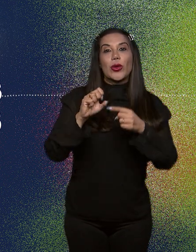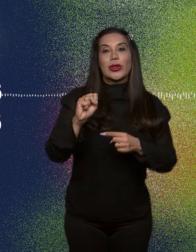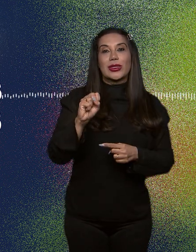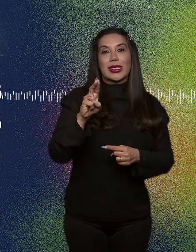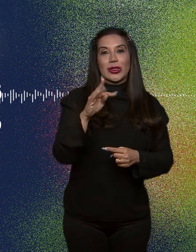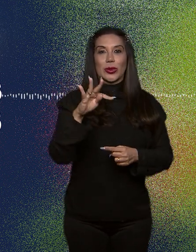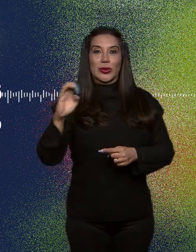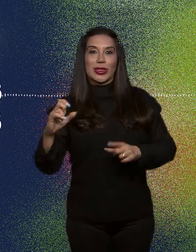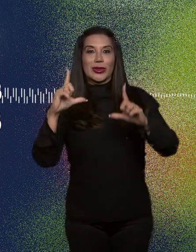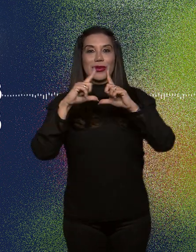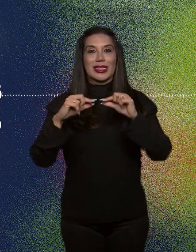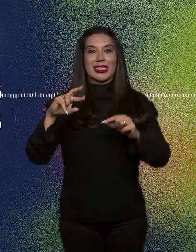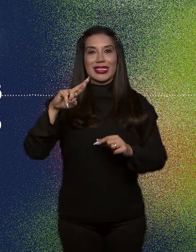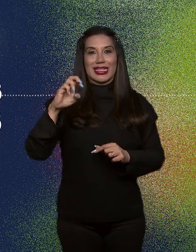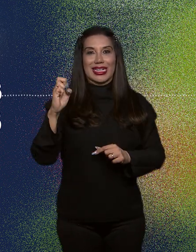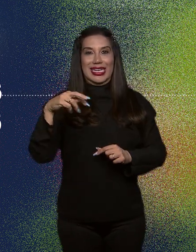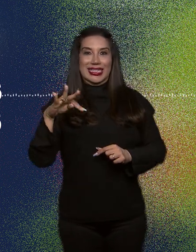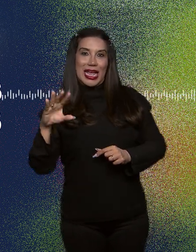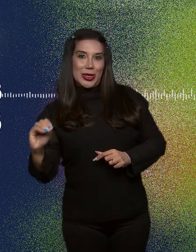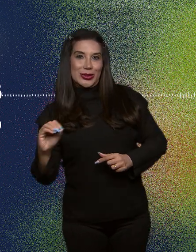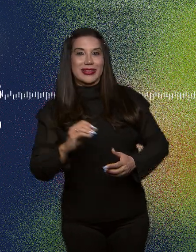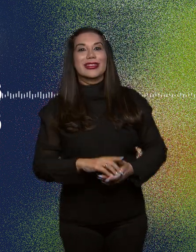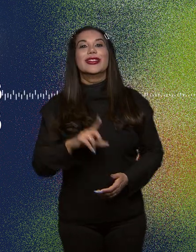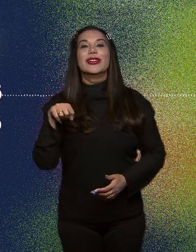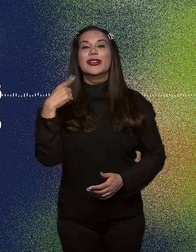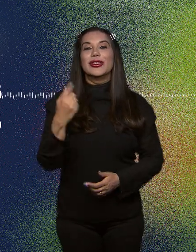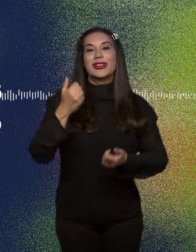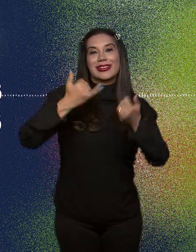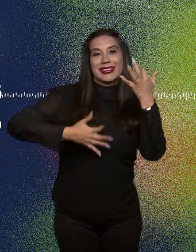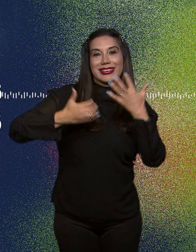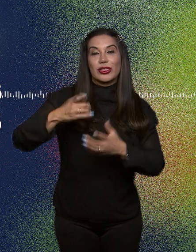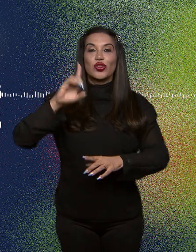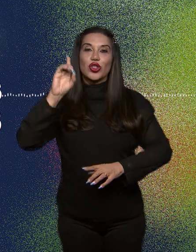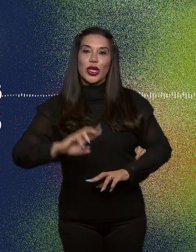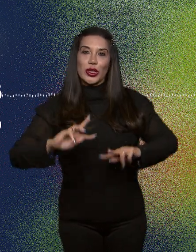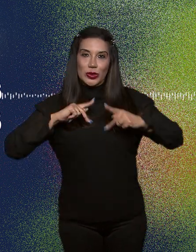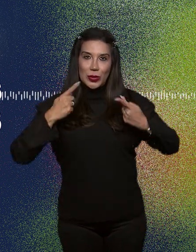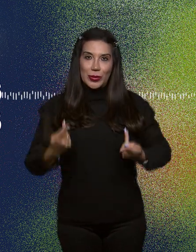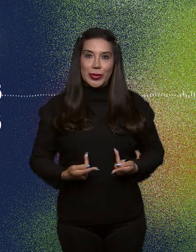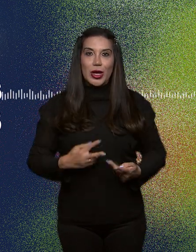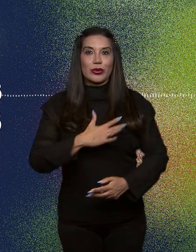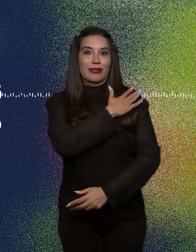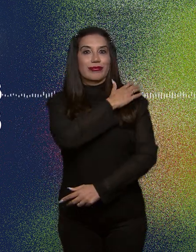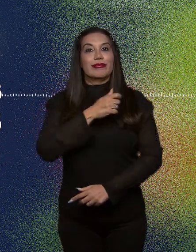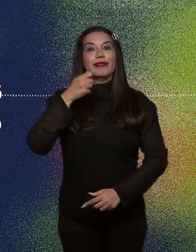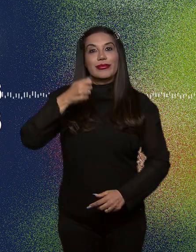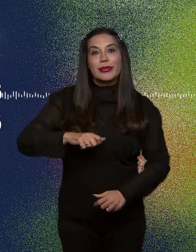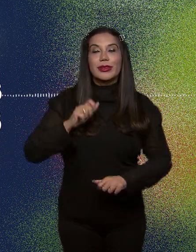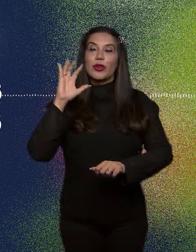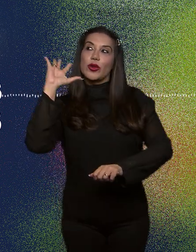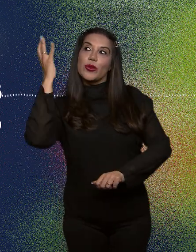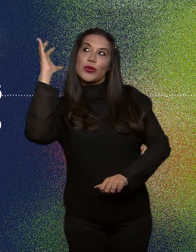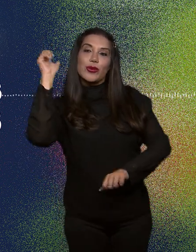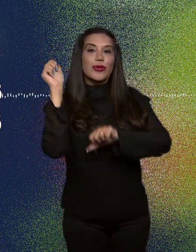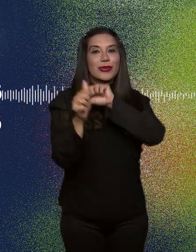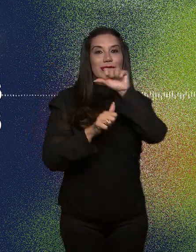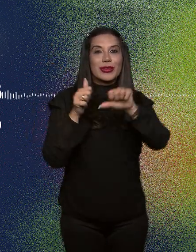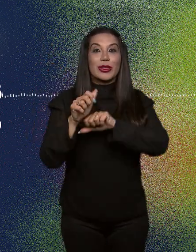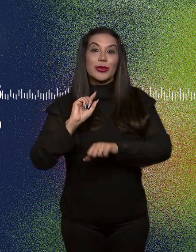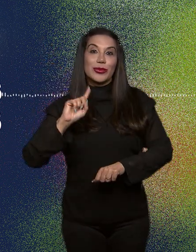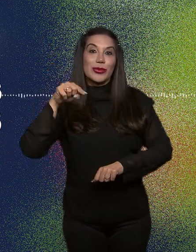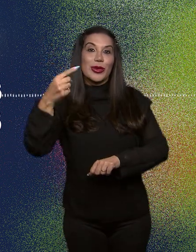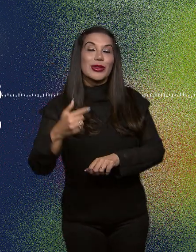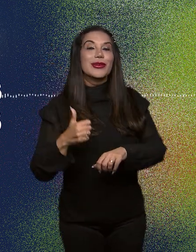Brasília, de Renato Vasconcelos. Nós já falamos de direitos humanos, ditadura militar e mudanças climáticas. No